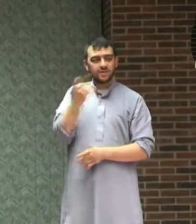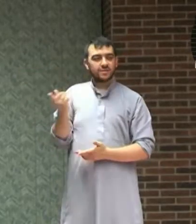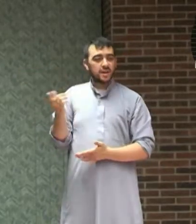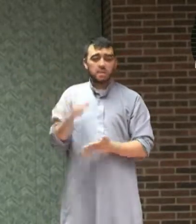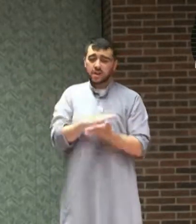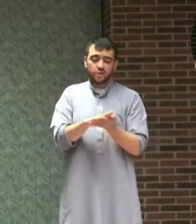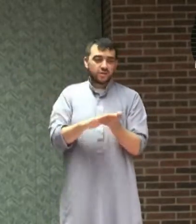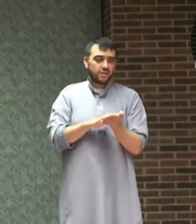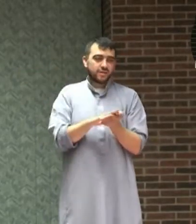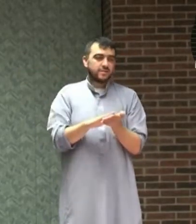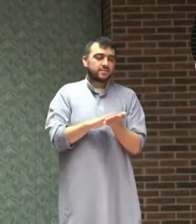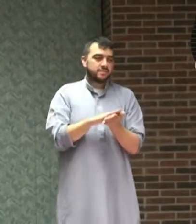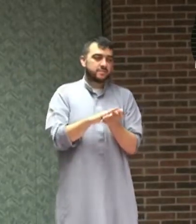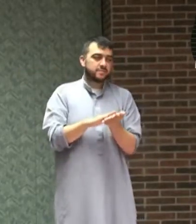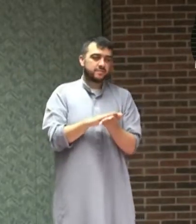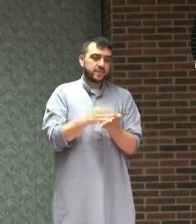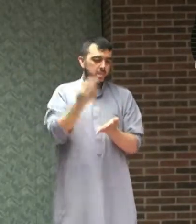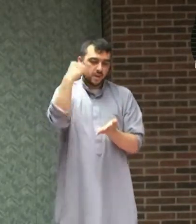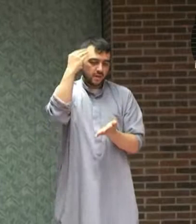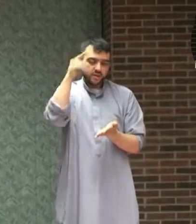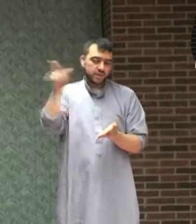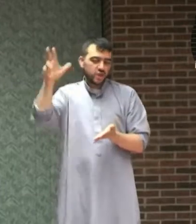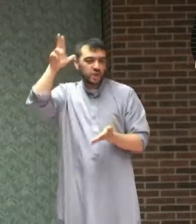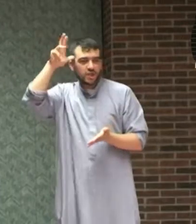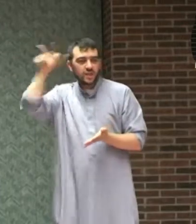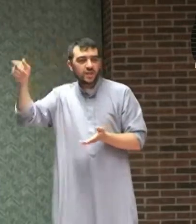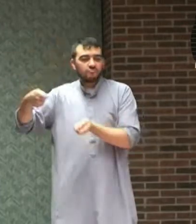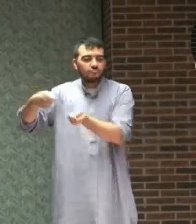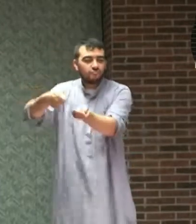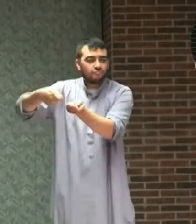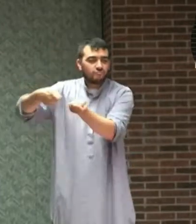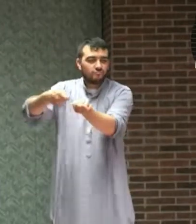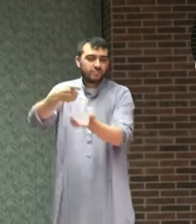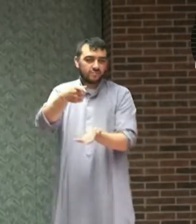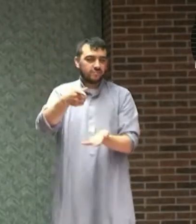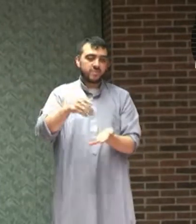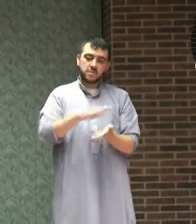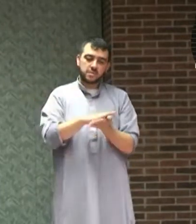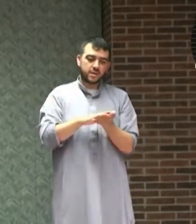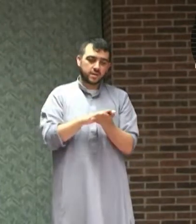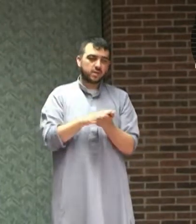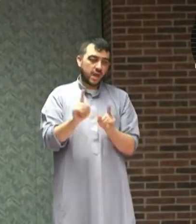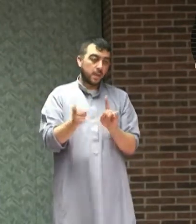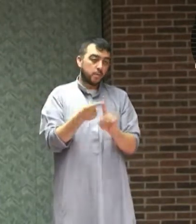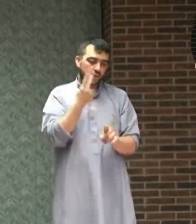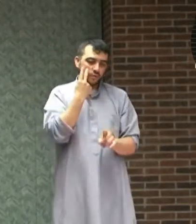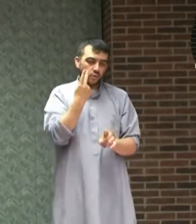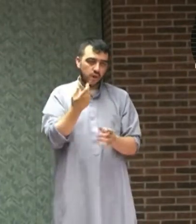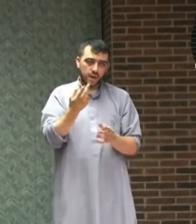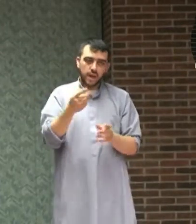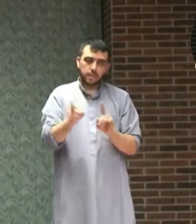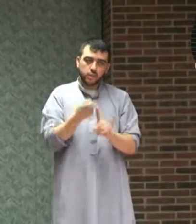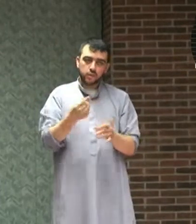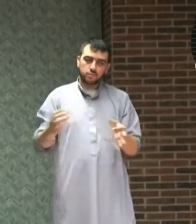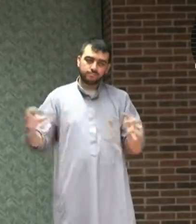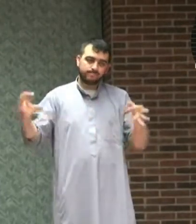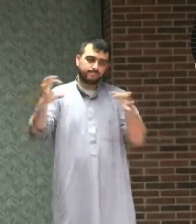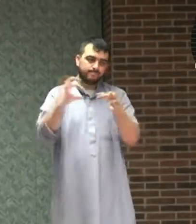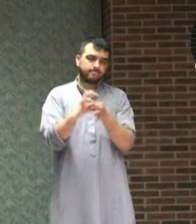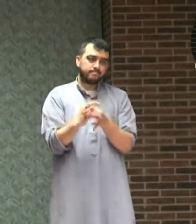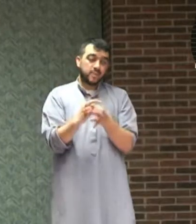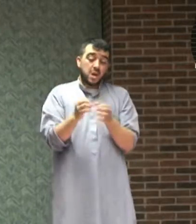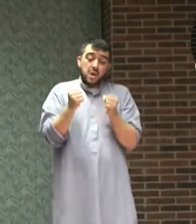qu'il faut faire l'effort de pardonner son prochain. Il faut faire l'effort de se reconcilier vers lui, de revenir vers